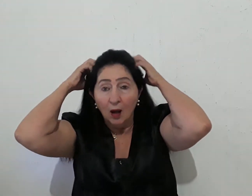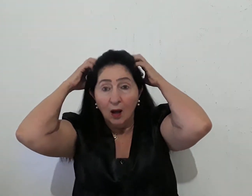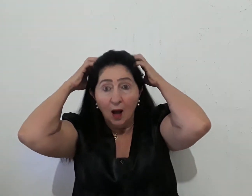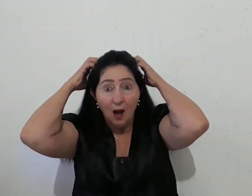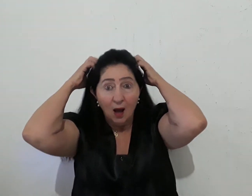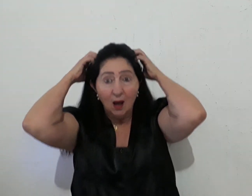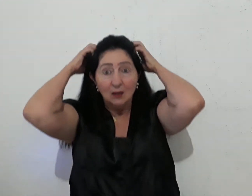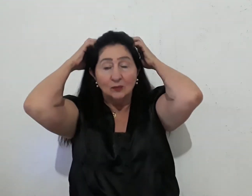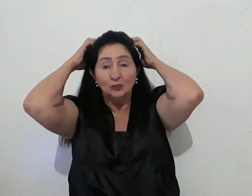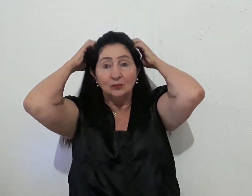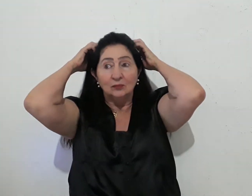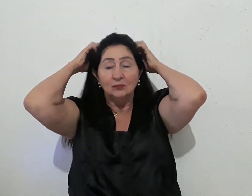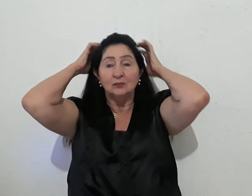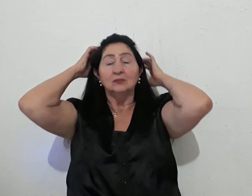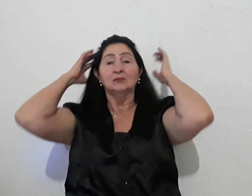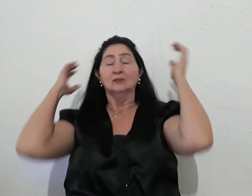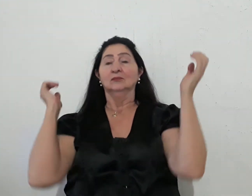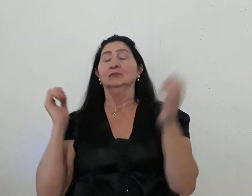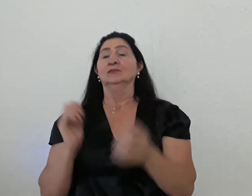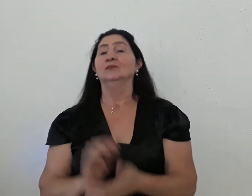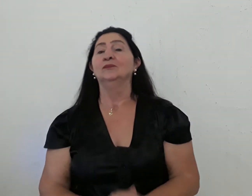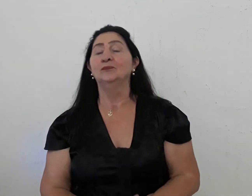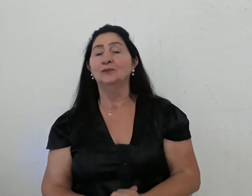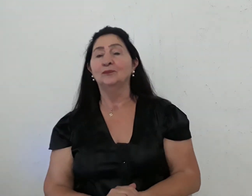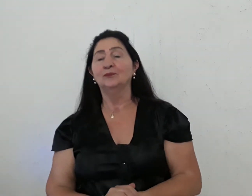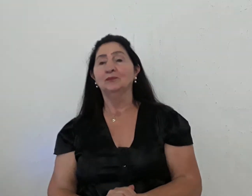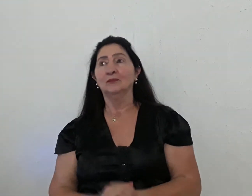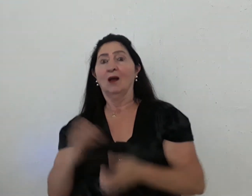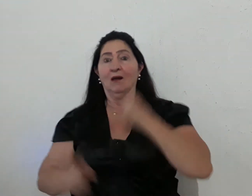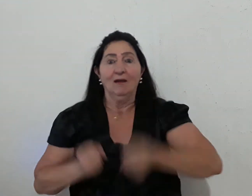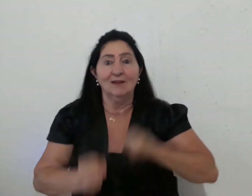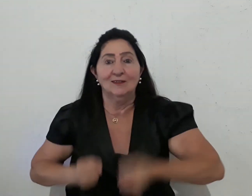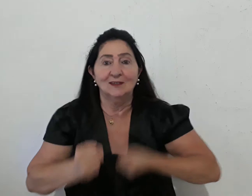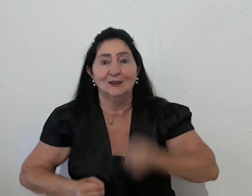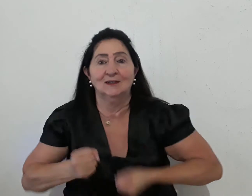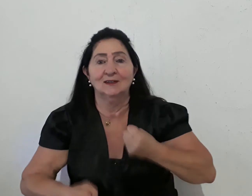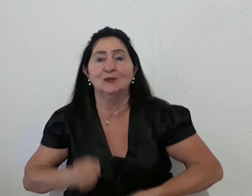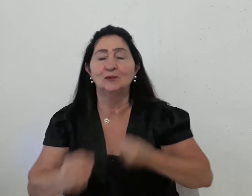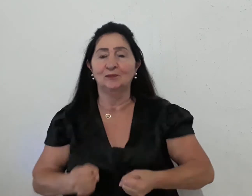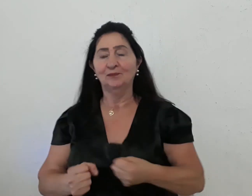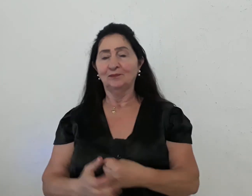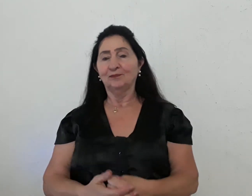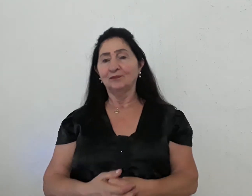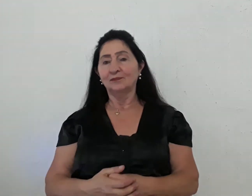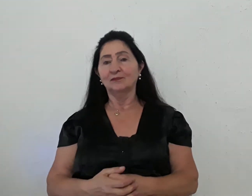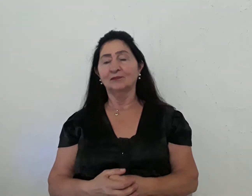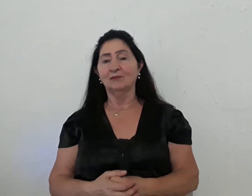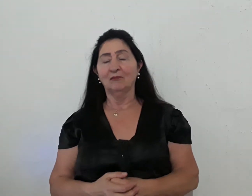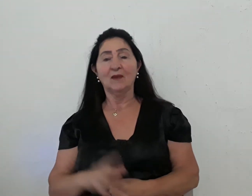perplexidade, movendo os braços como em correr. Não pega objeto.